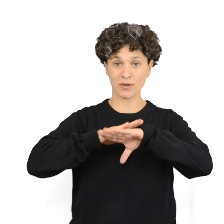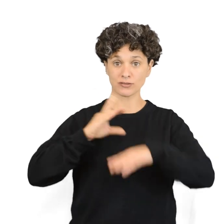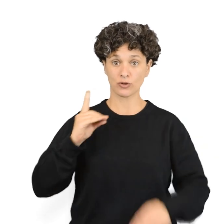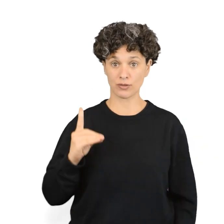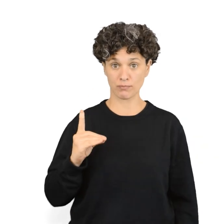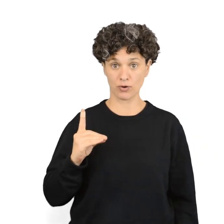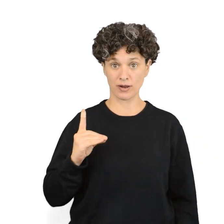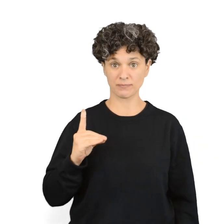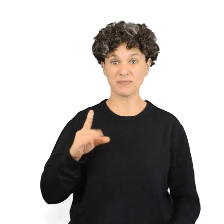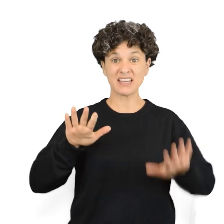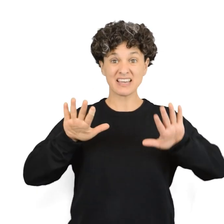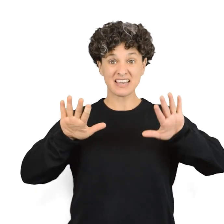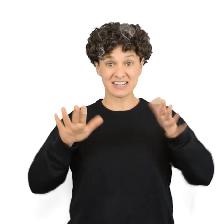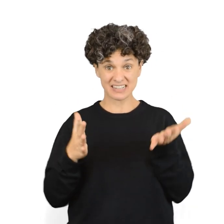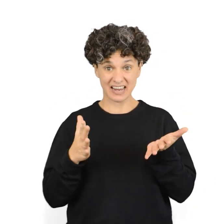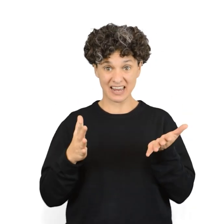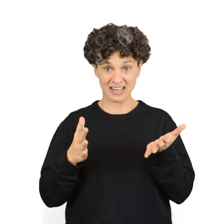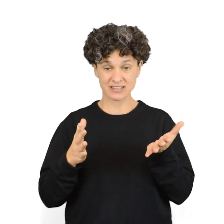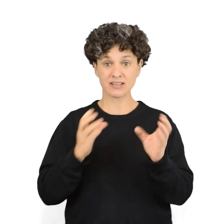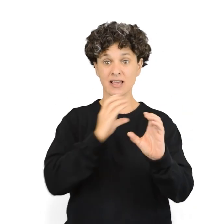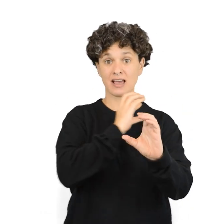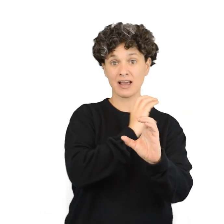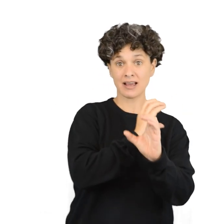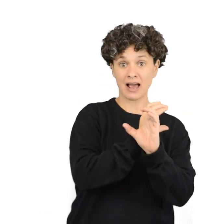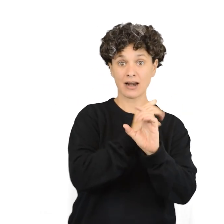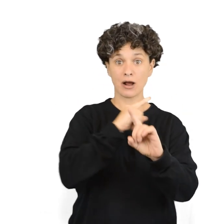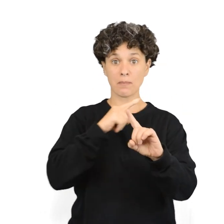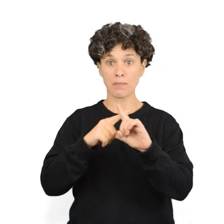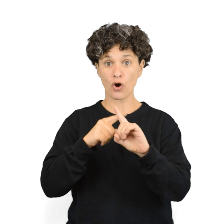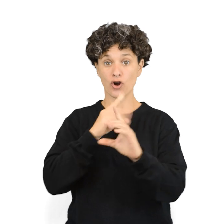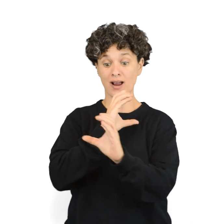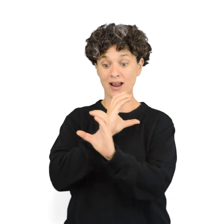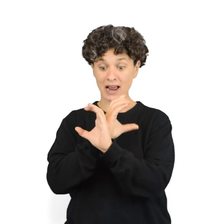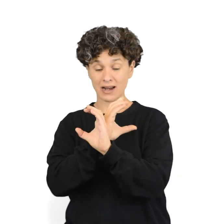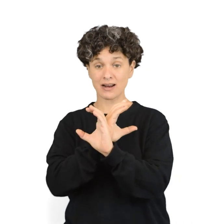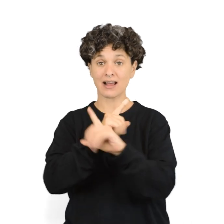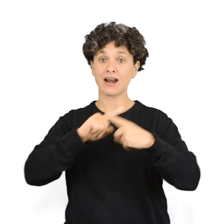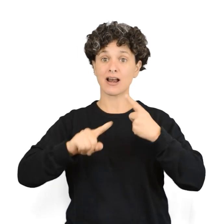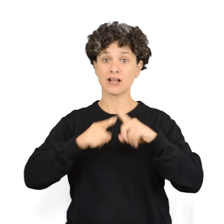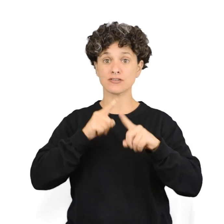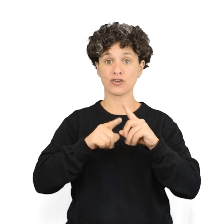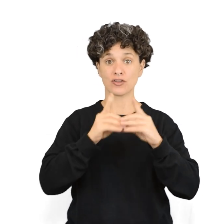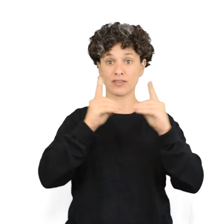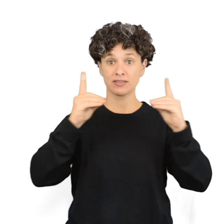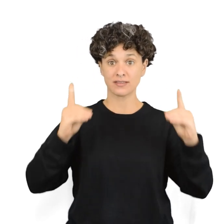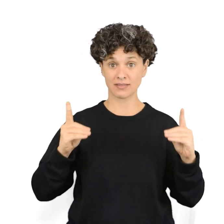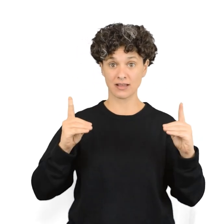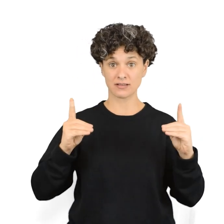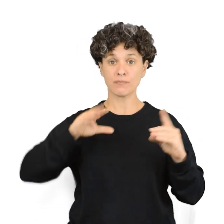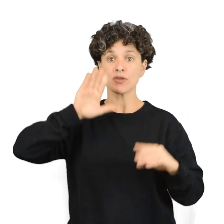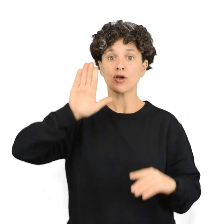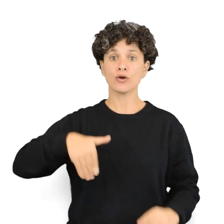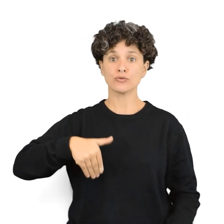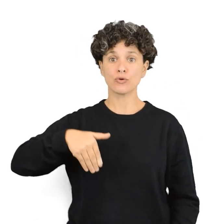el momento dipolar se define como el producto entre las cargas y la distancia entre dichas cargas el momento